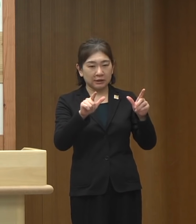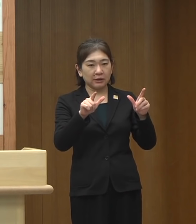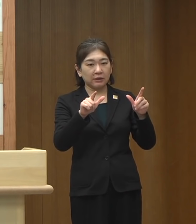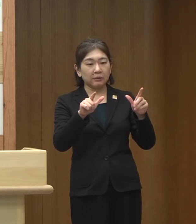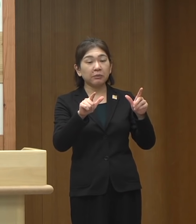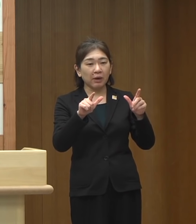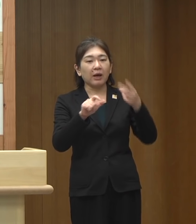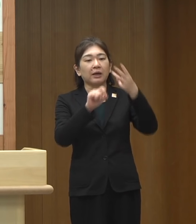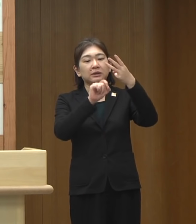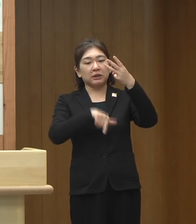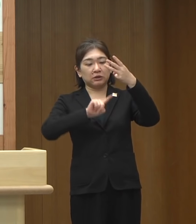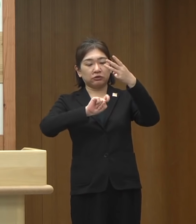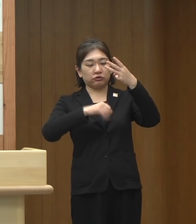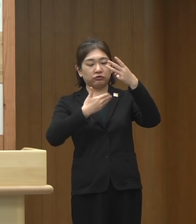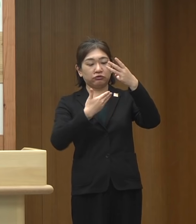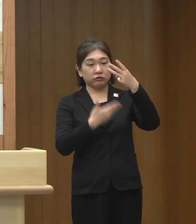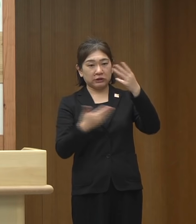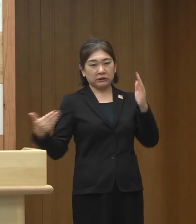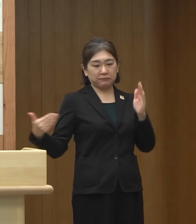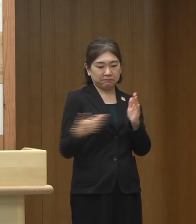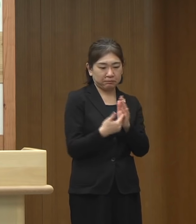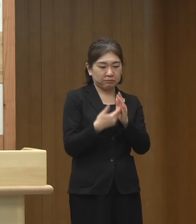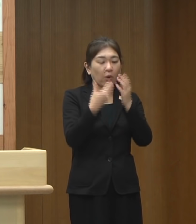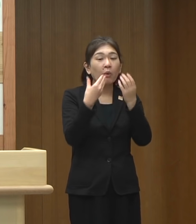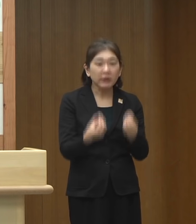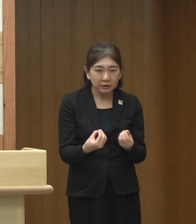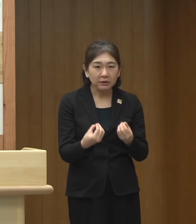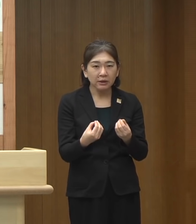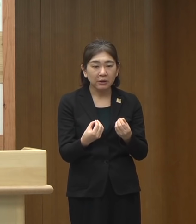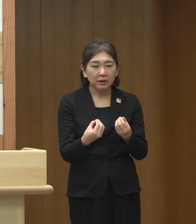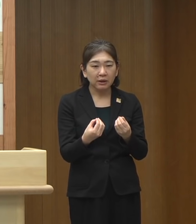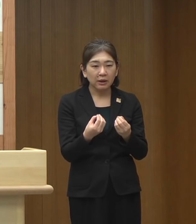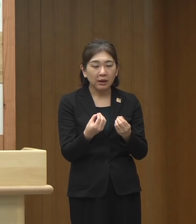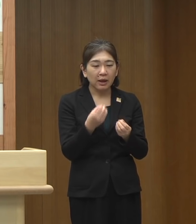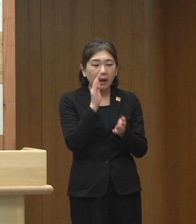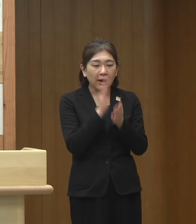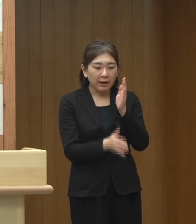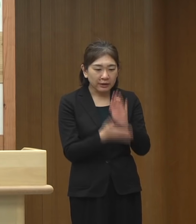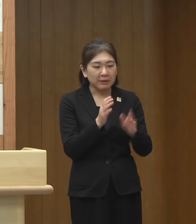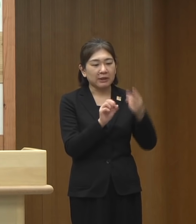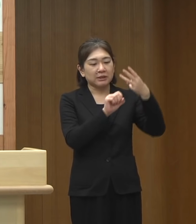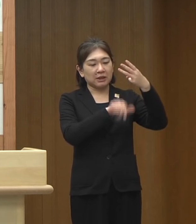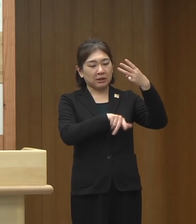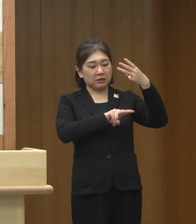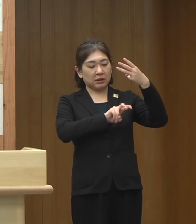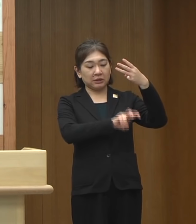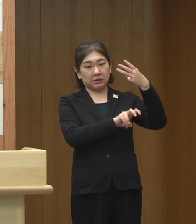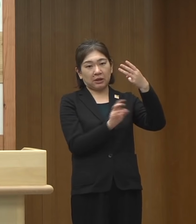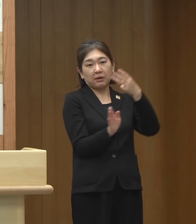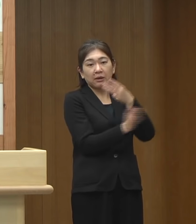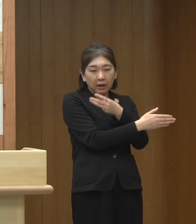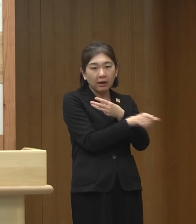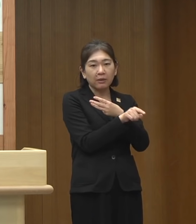19日をもって終了するとともに、新たに3月20日からは新型コロナウイルス感染症